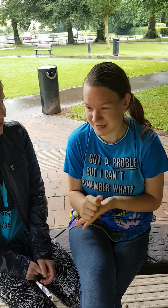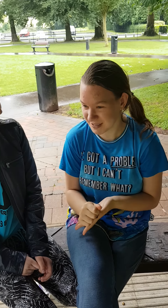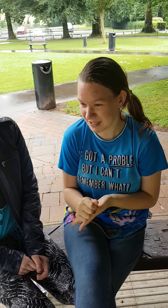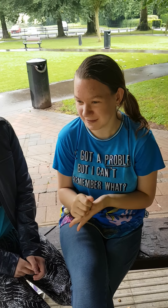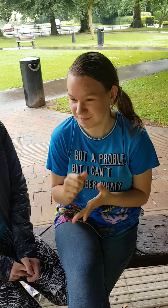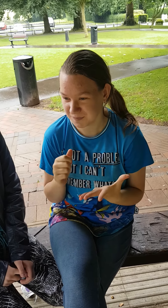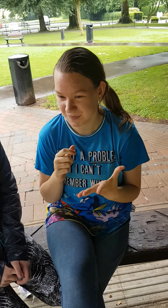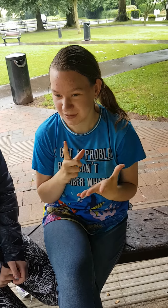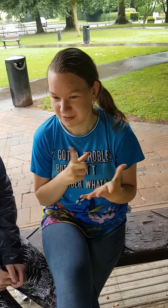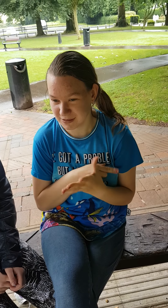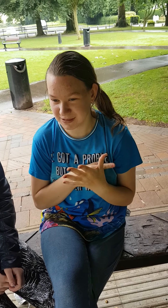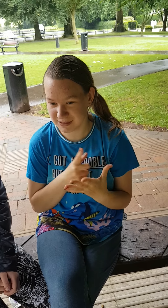21.